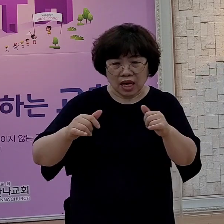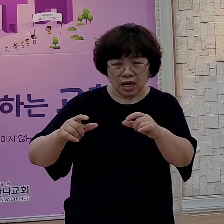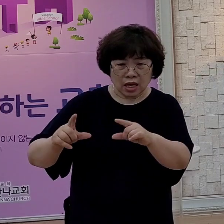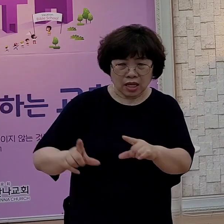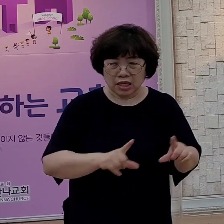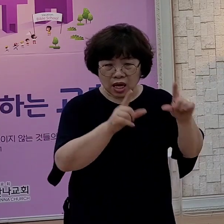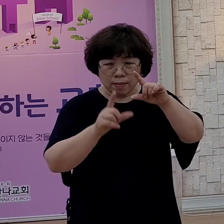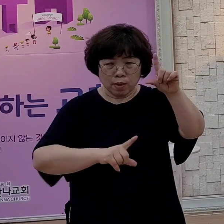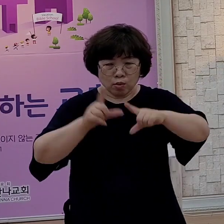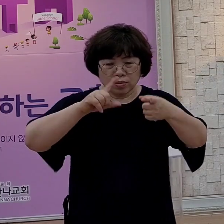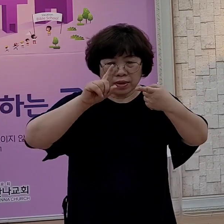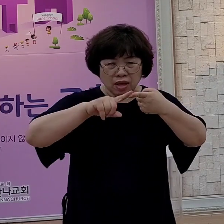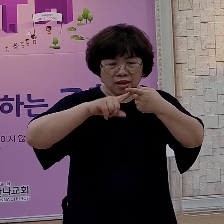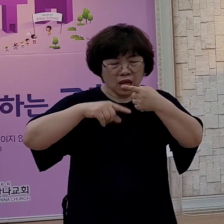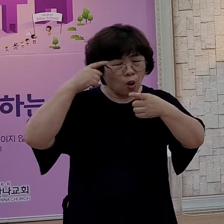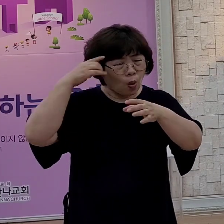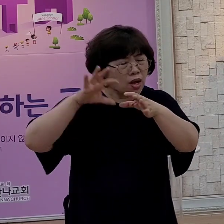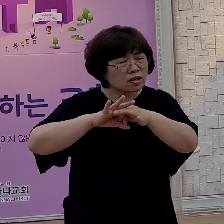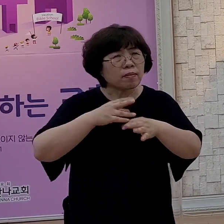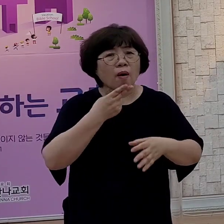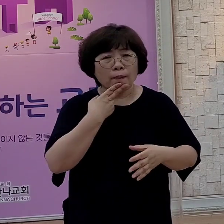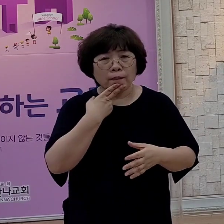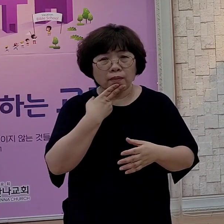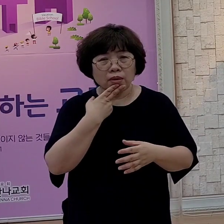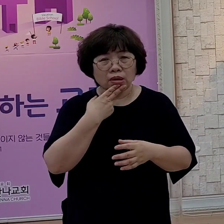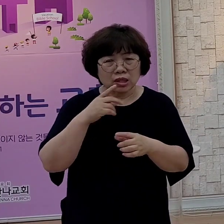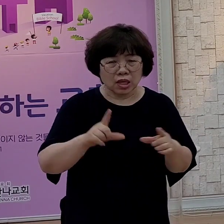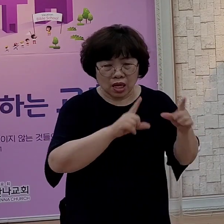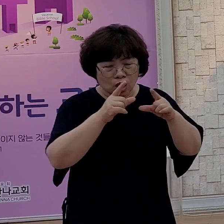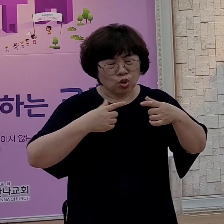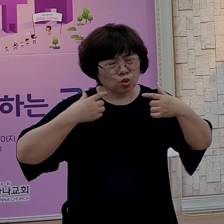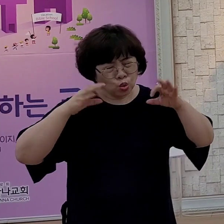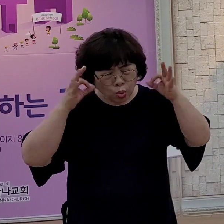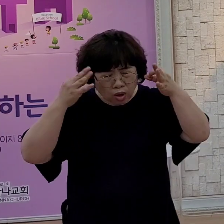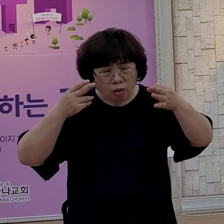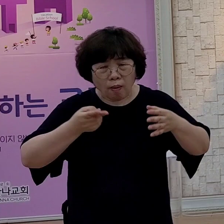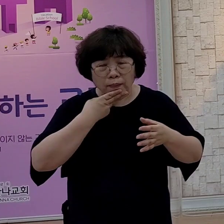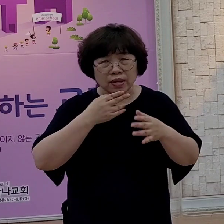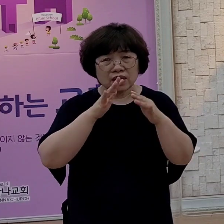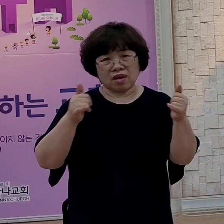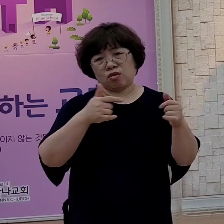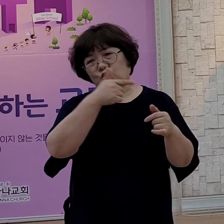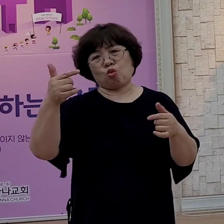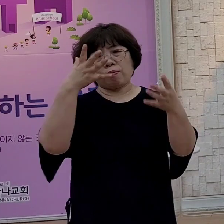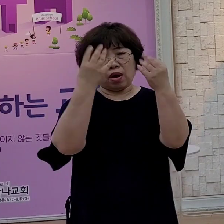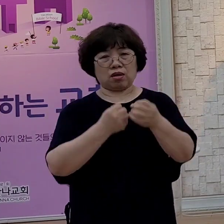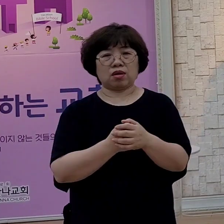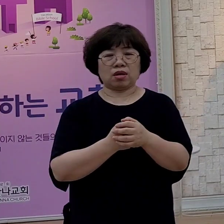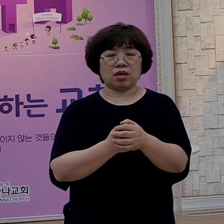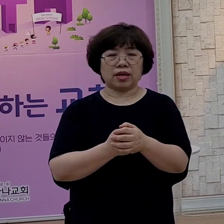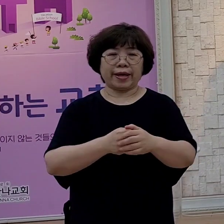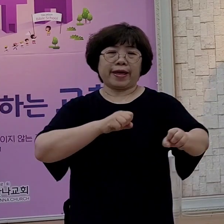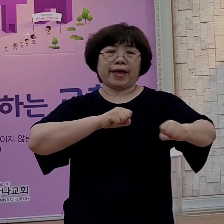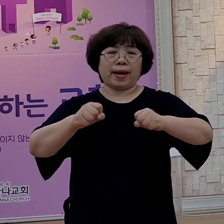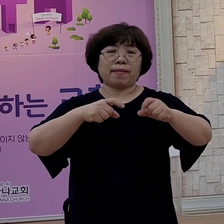관심도 없고 그렇게 살려고 하지도 않고 왜? 우리나라는 아예 그냥 행함 자체를